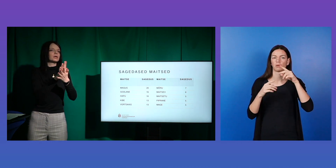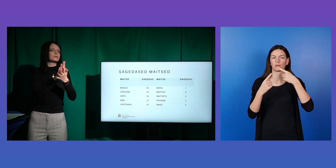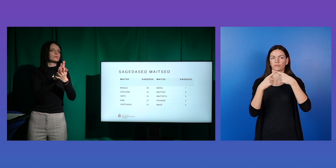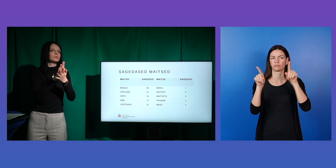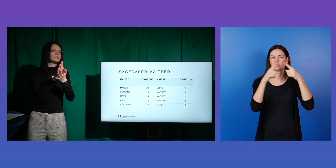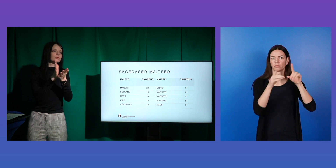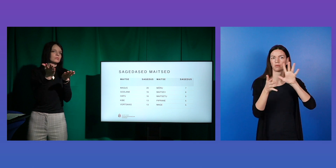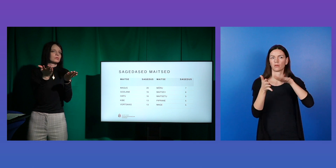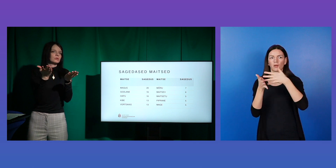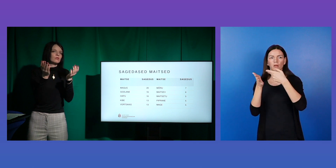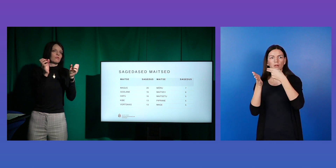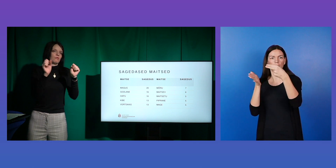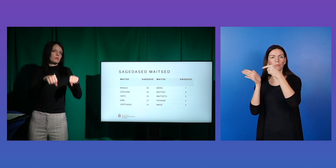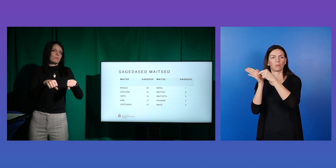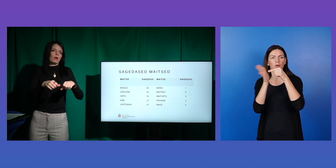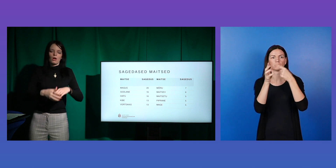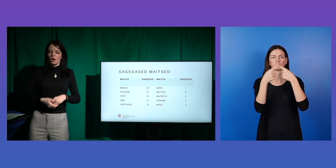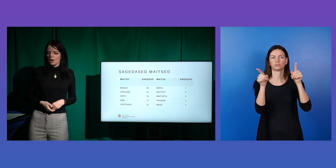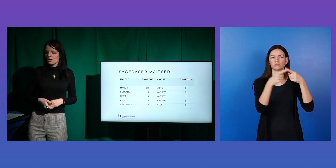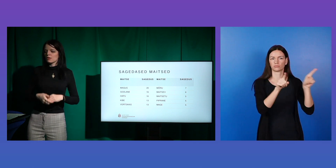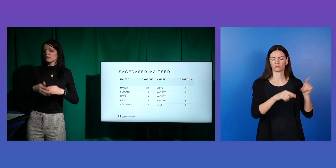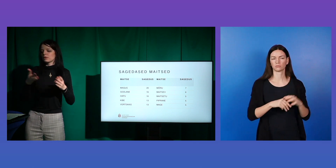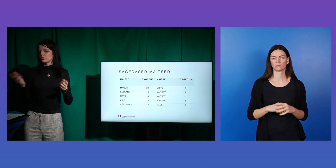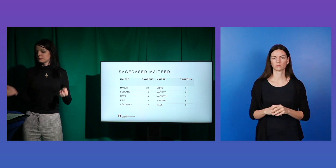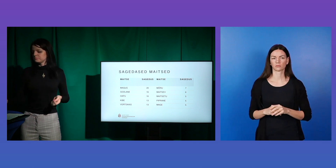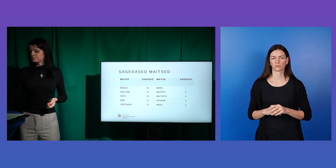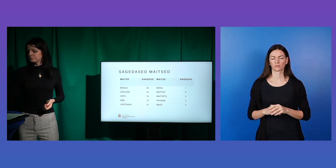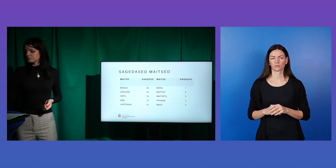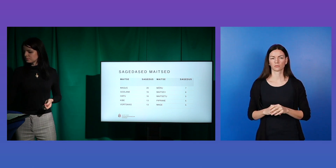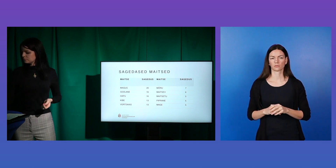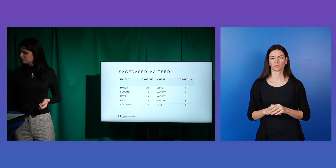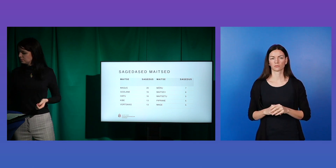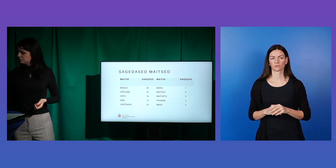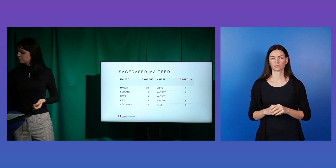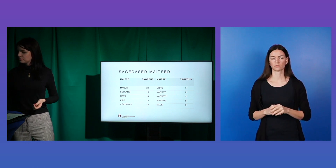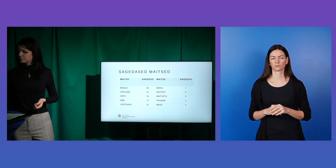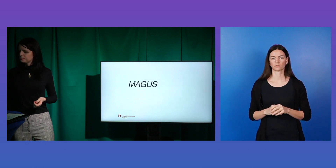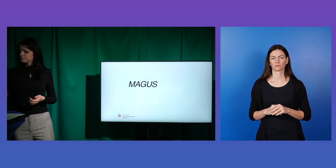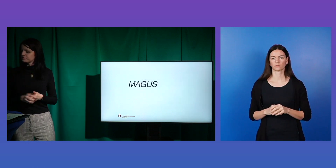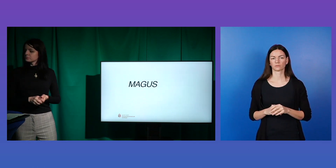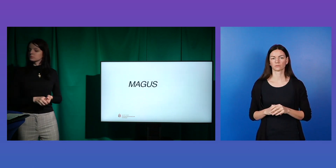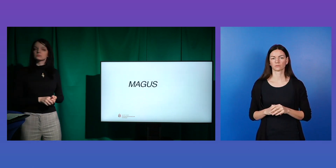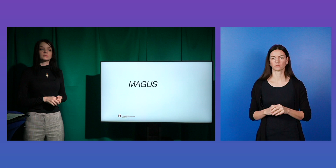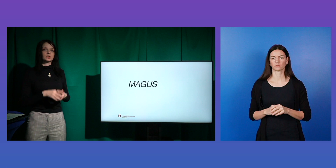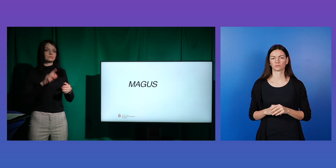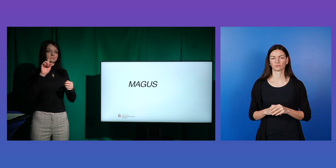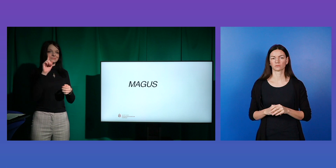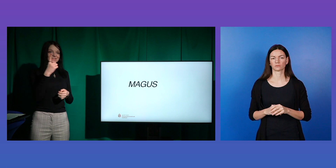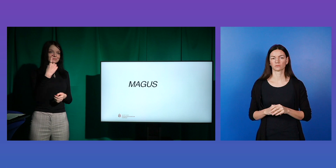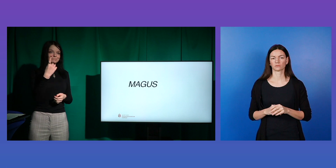Mõnel maitsel oli 2-3 erinevat viipemärki. Näiteks.